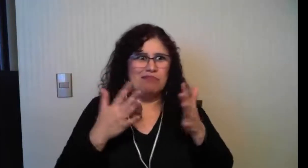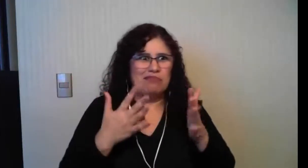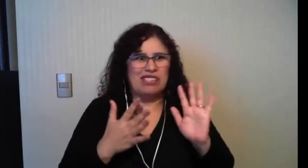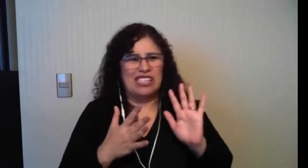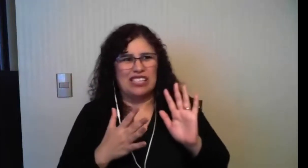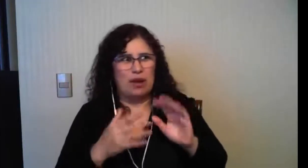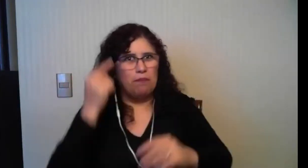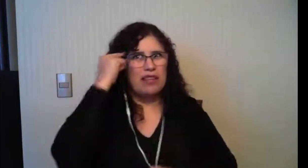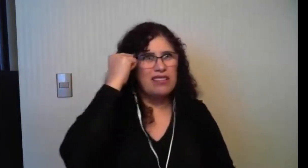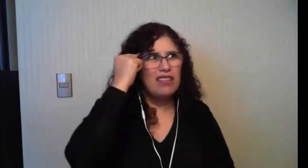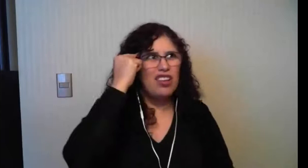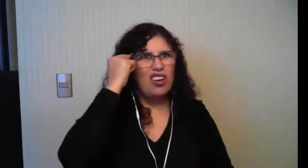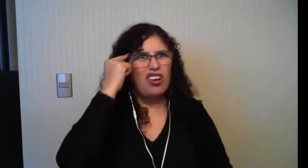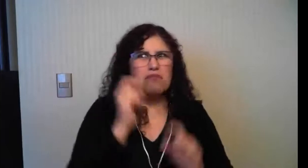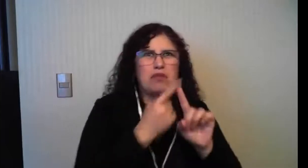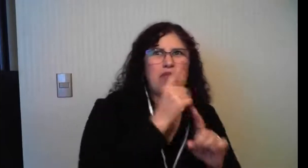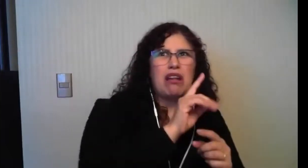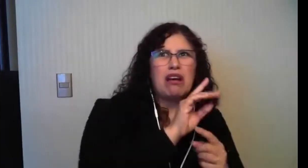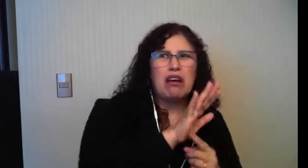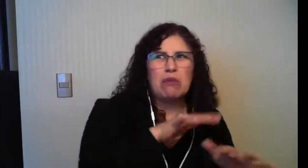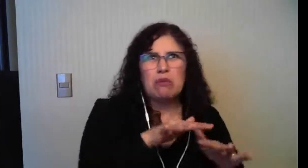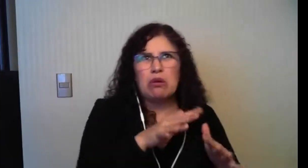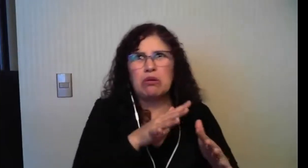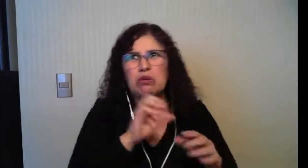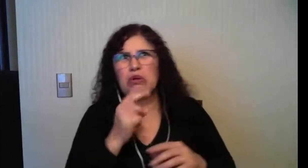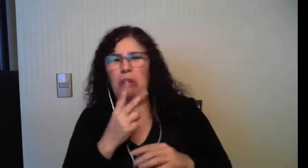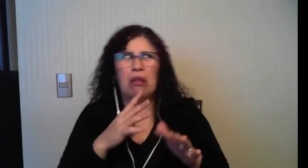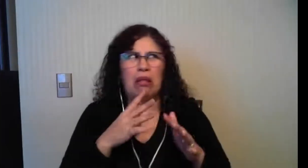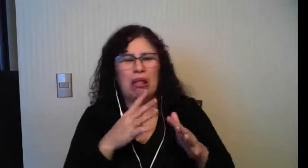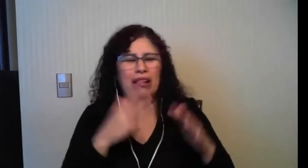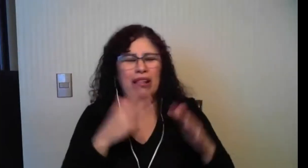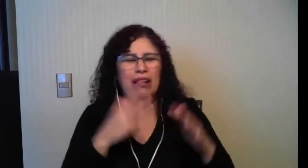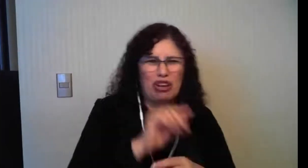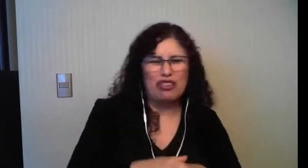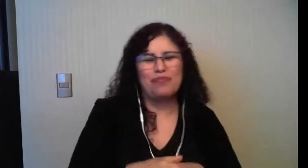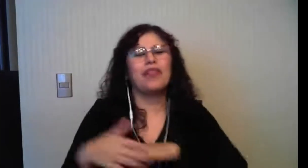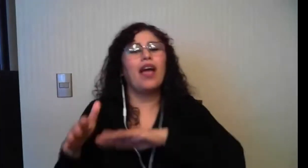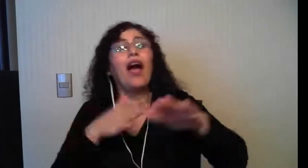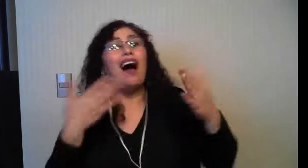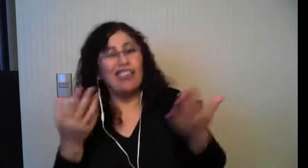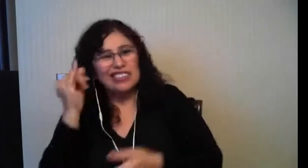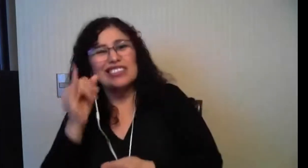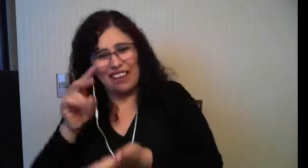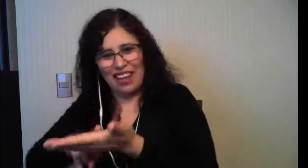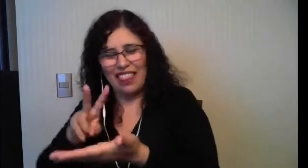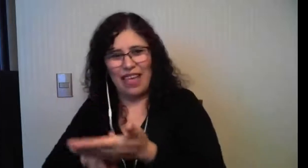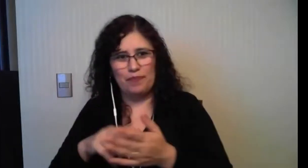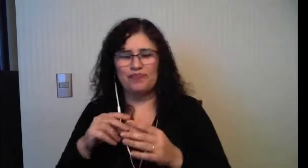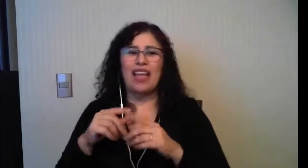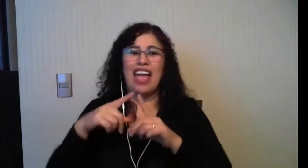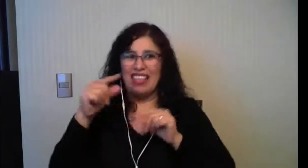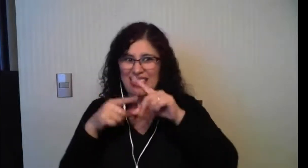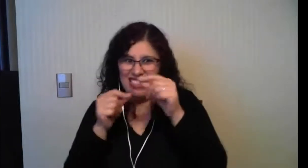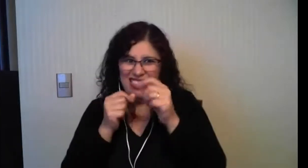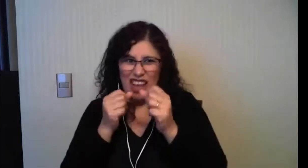como pensando en las cosas que me faltaron por aprender. sí, de hecho, uno en neurobiología aprende